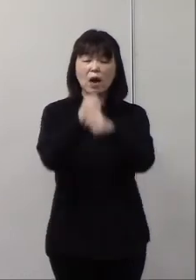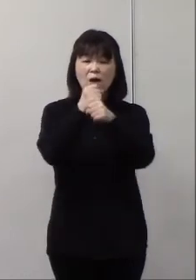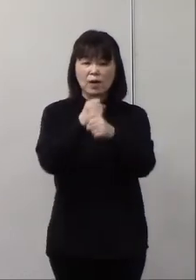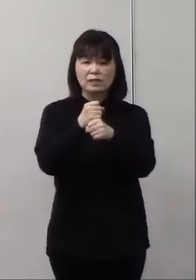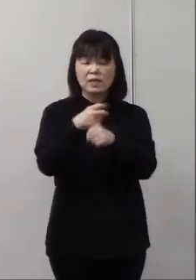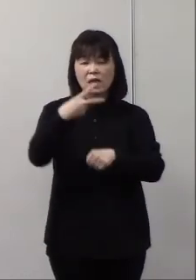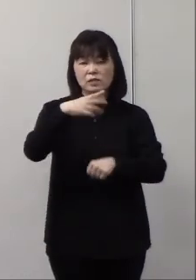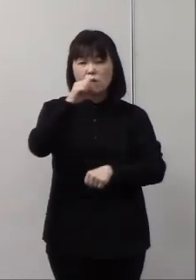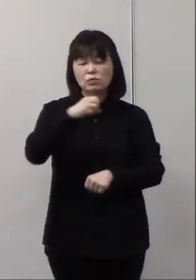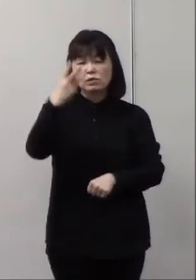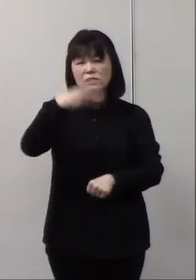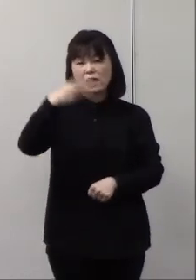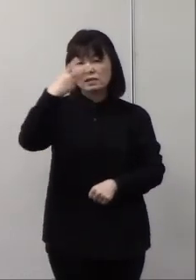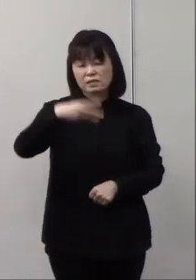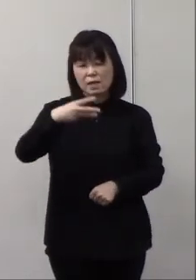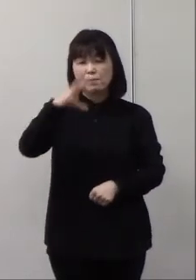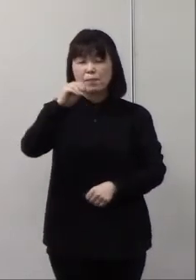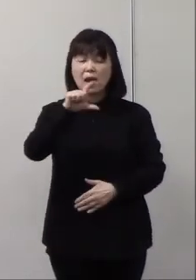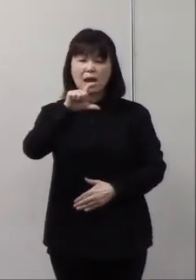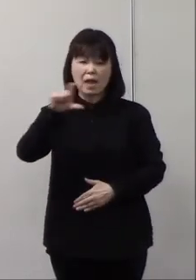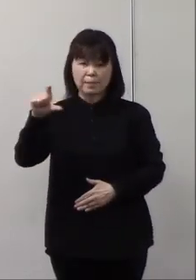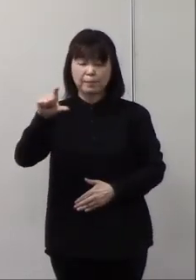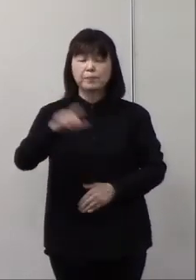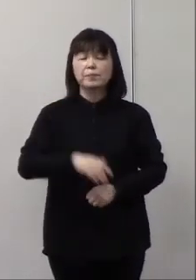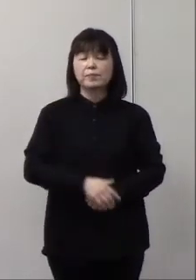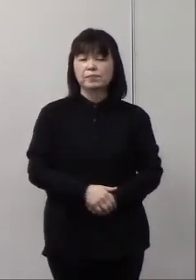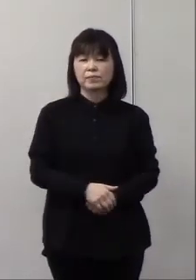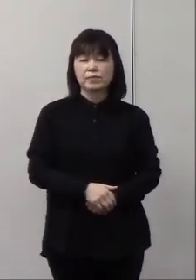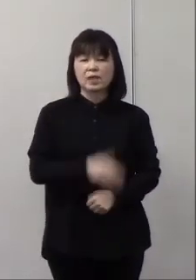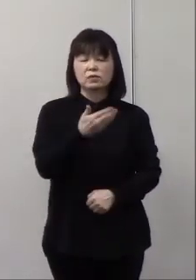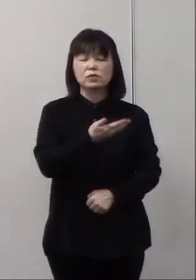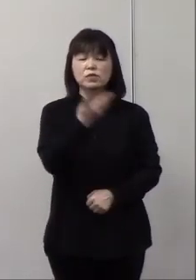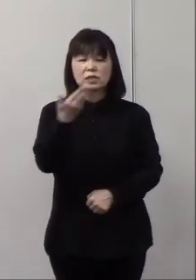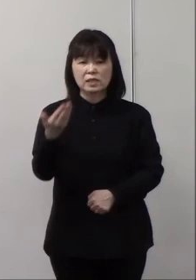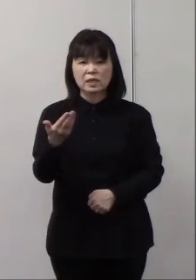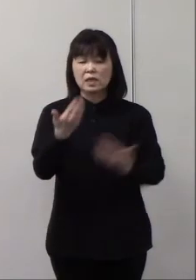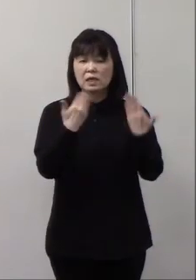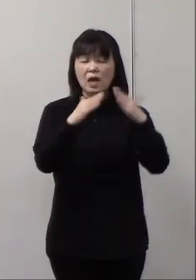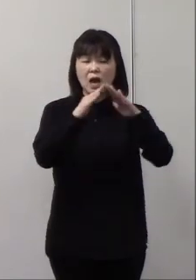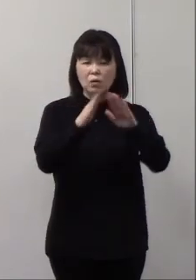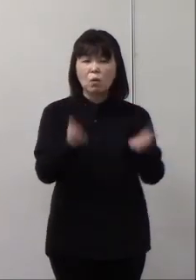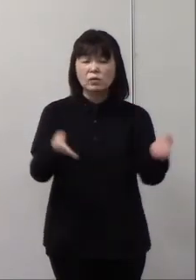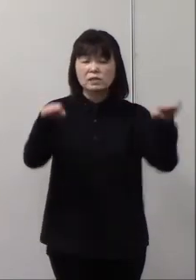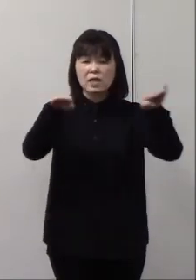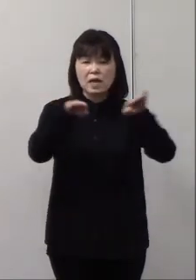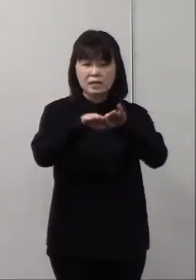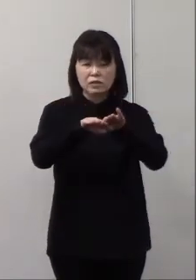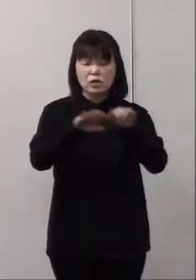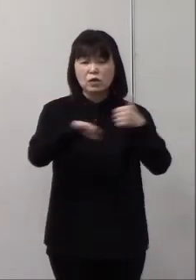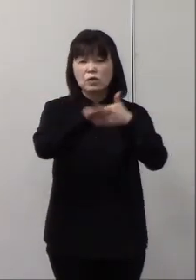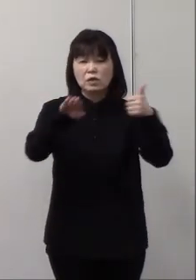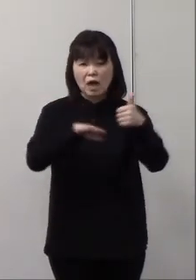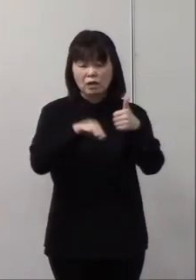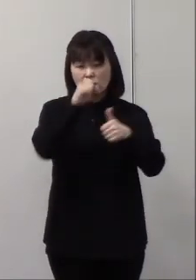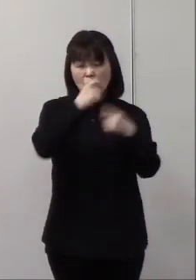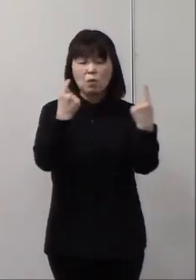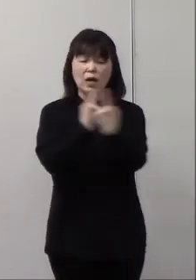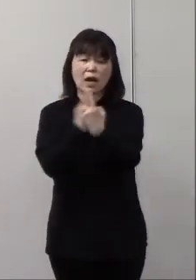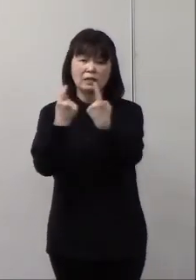円ということです。その次、括弧5、学校施設環境改善交付金対象ということ